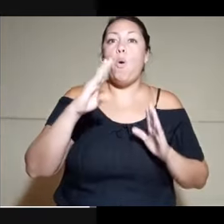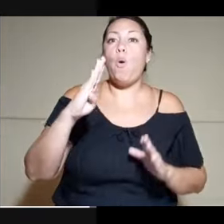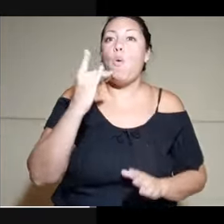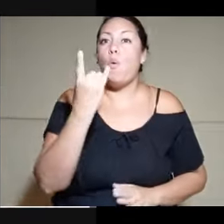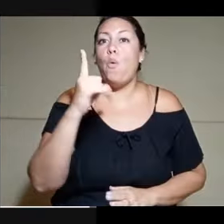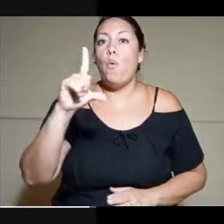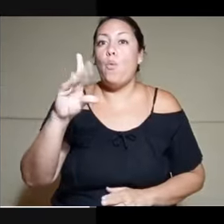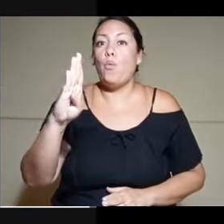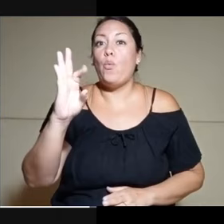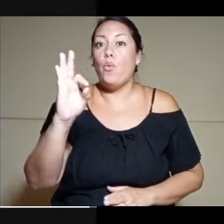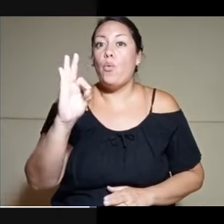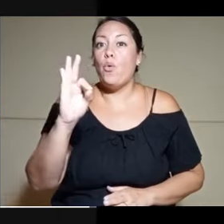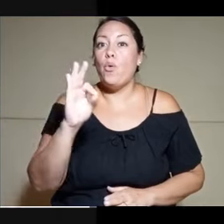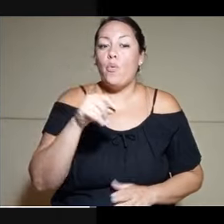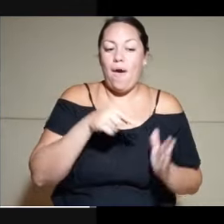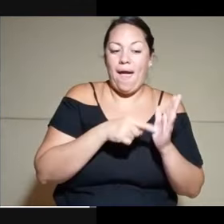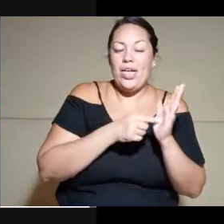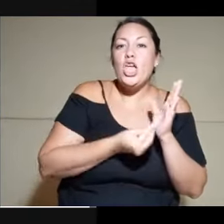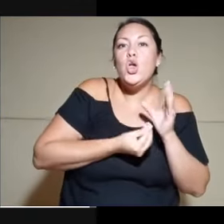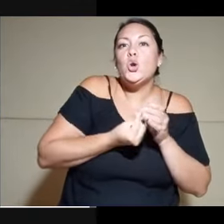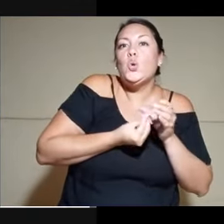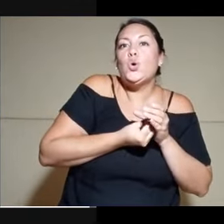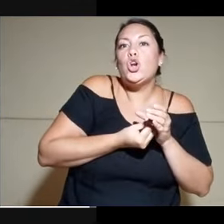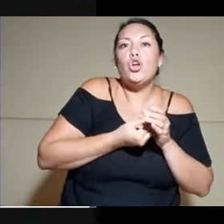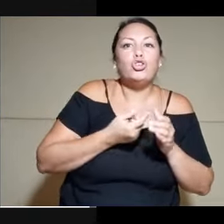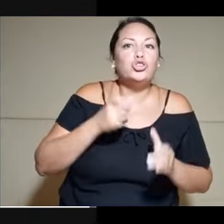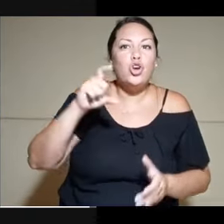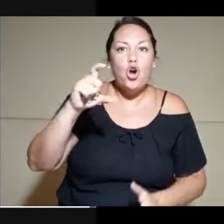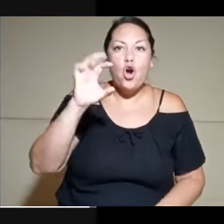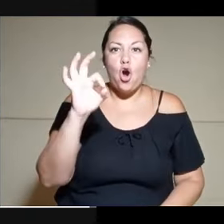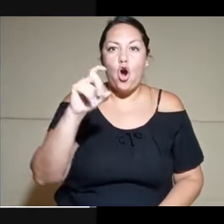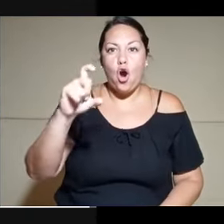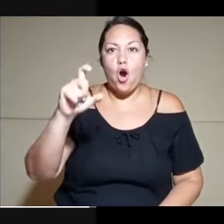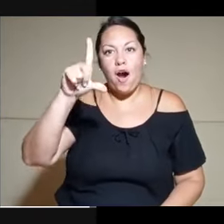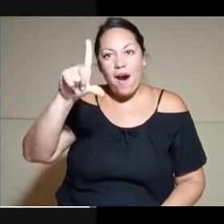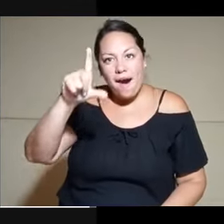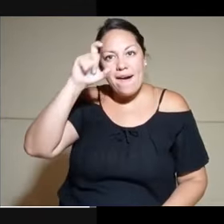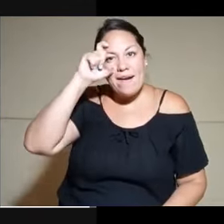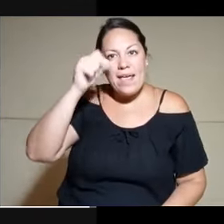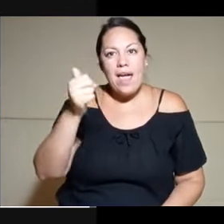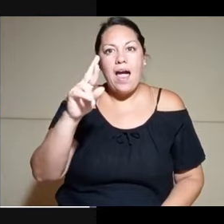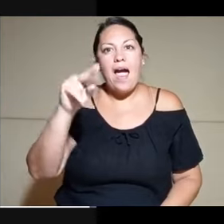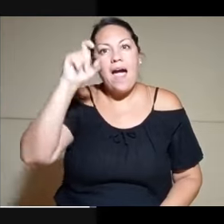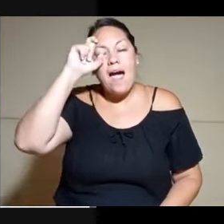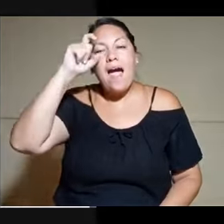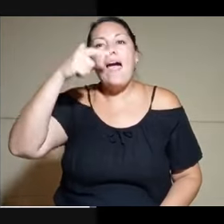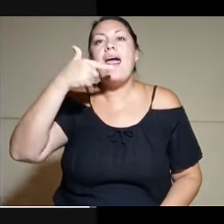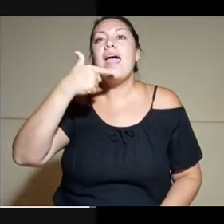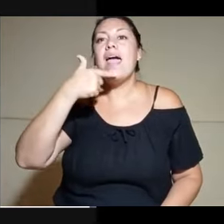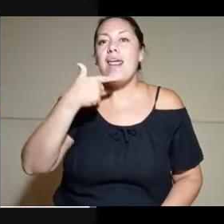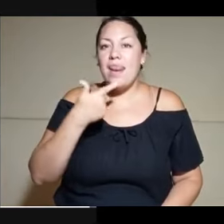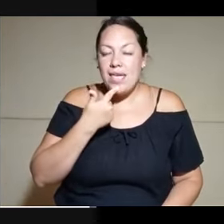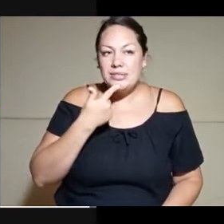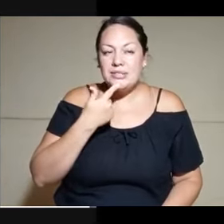bulbo, volvamos al bulbo, porque ahora me estoy acordando, en el bulbo aparecen los núcleos cocleares.